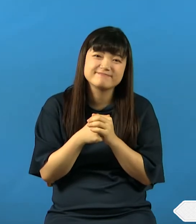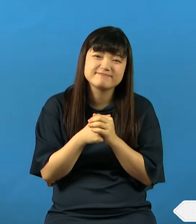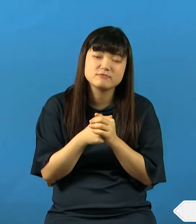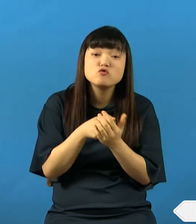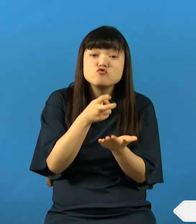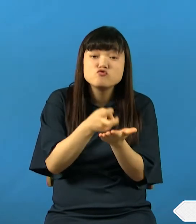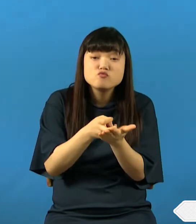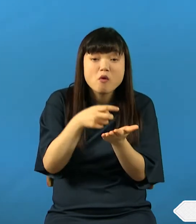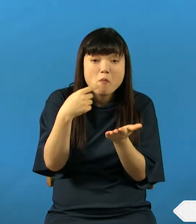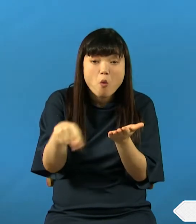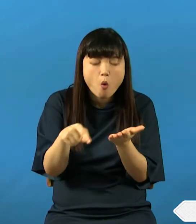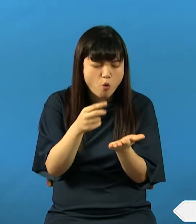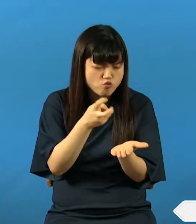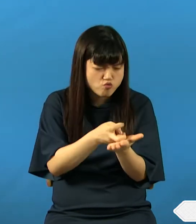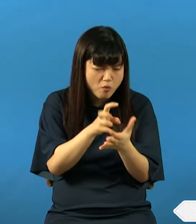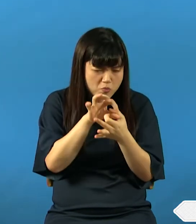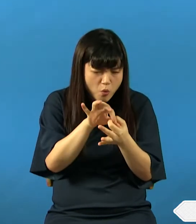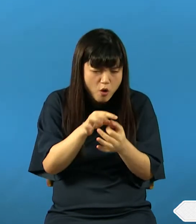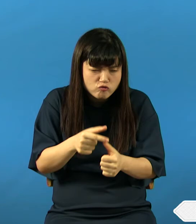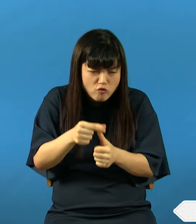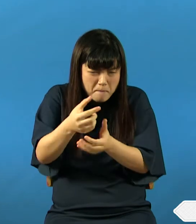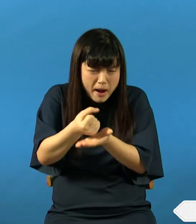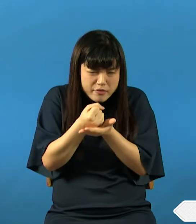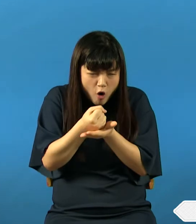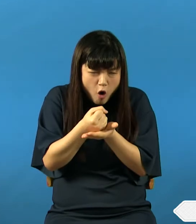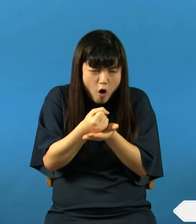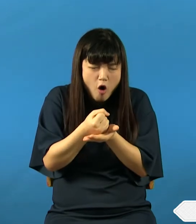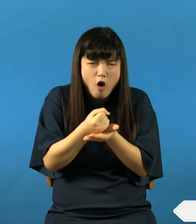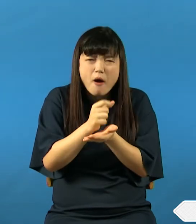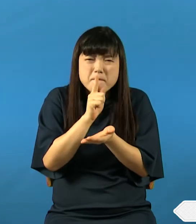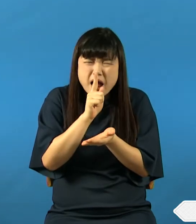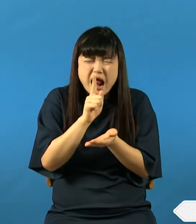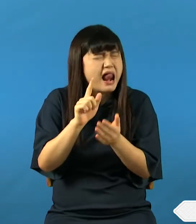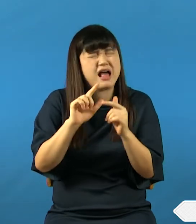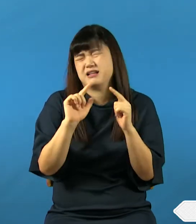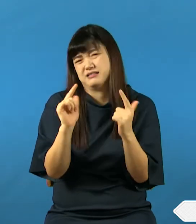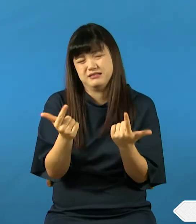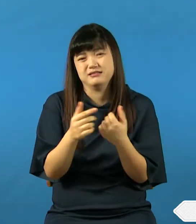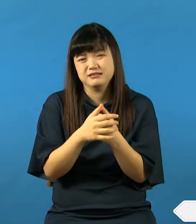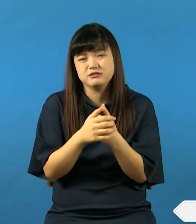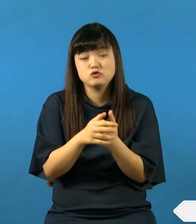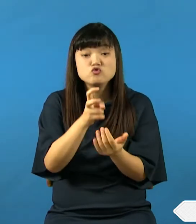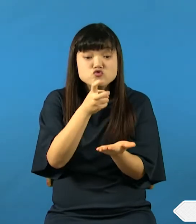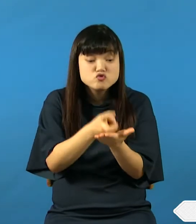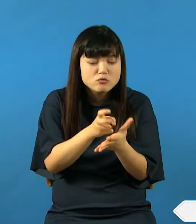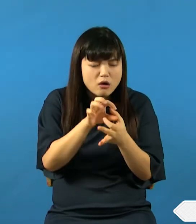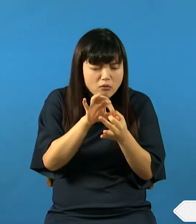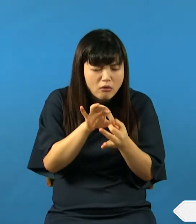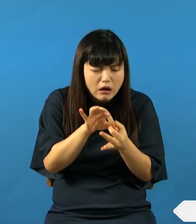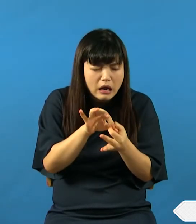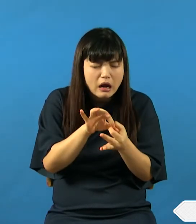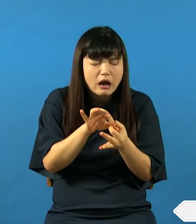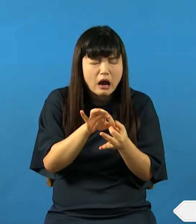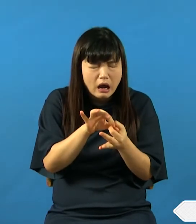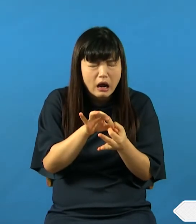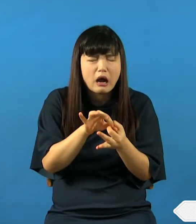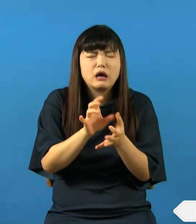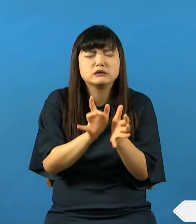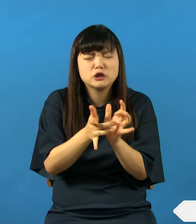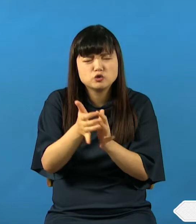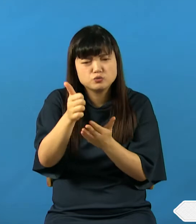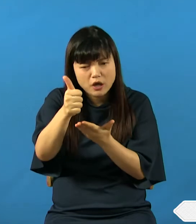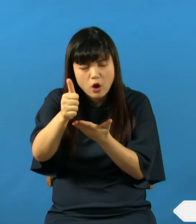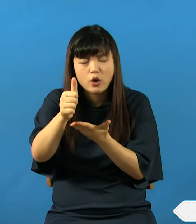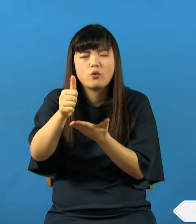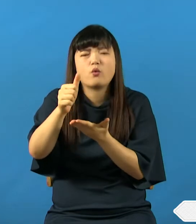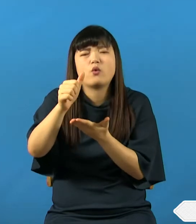얻었습니다. 율법은 그것을 통해서 구원받으라고 주신 것이 아니라 그 율법을